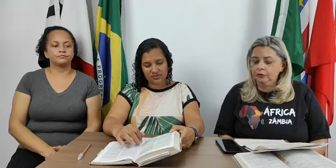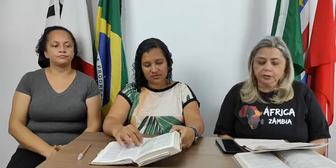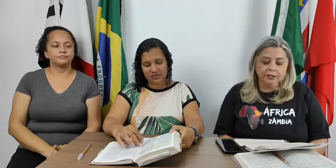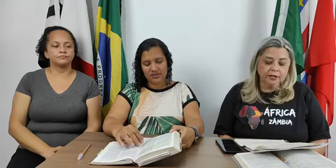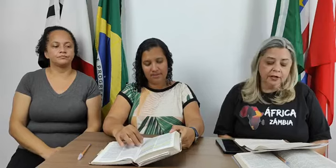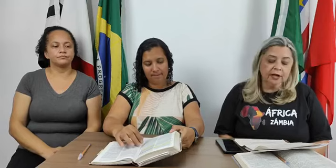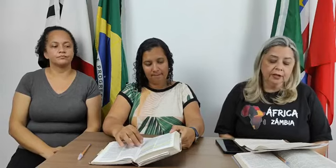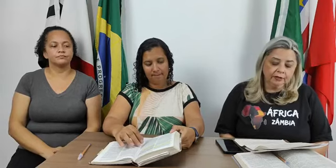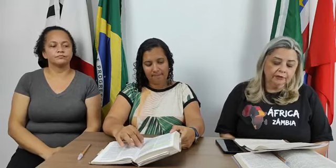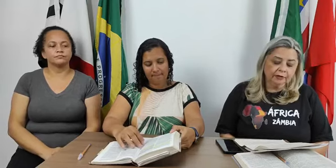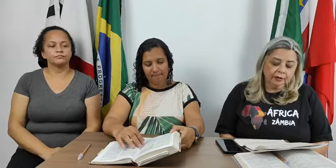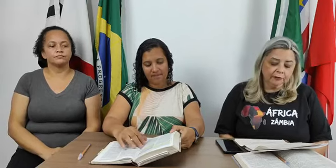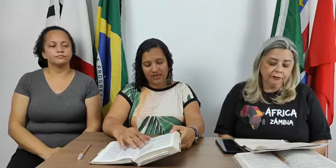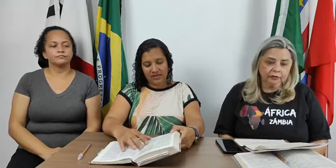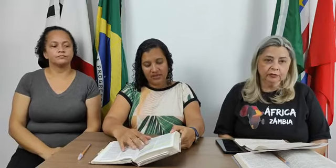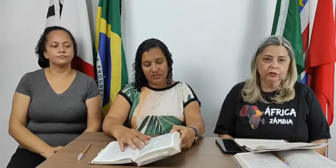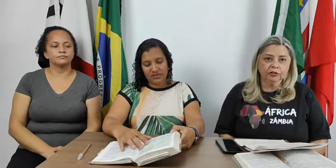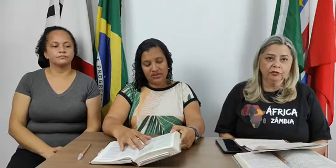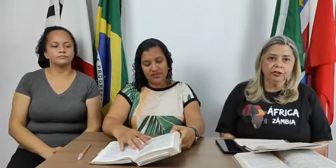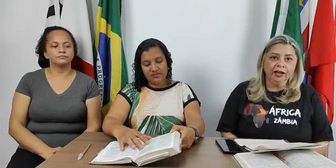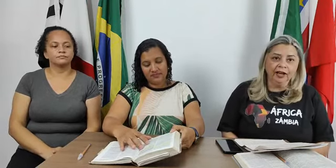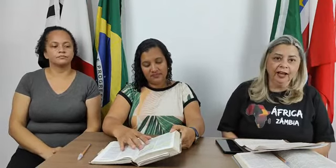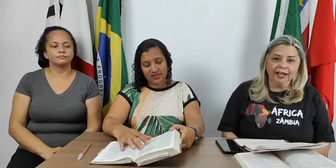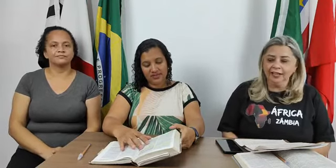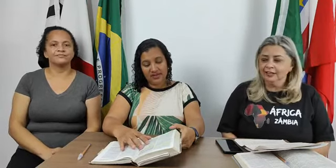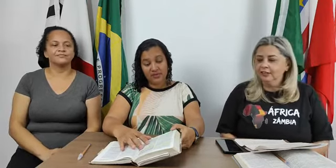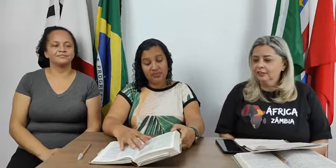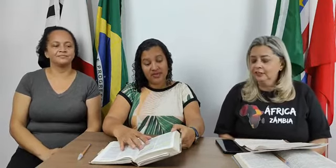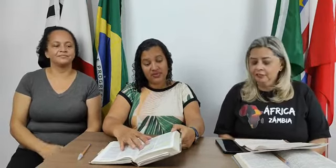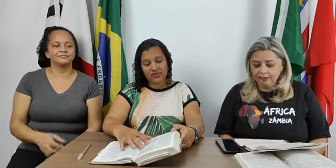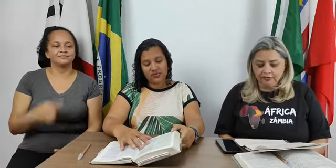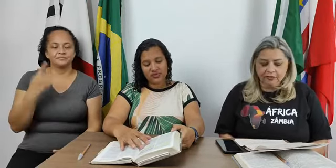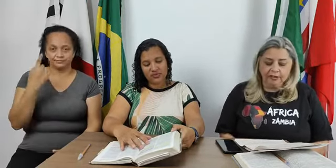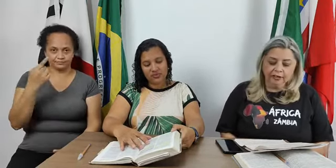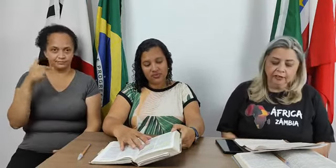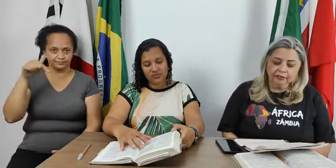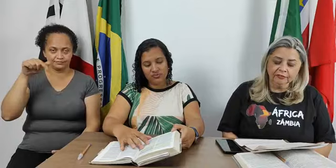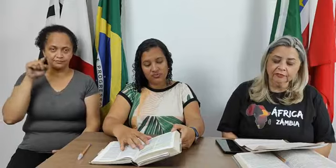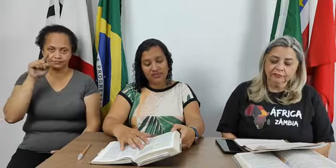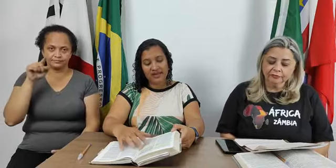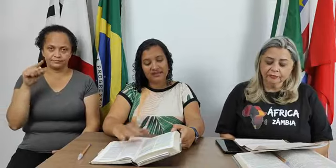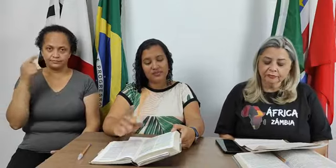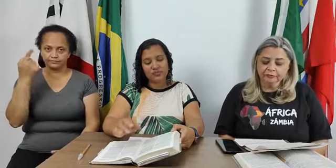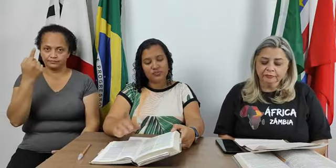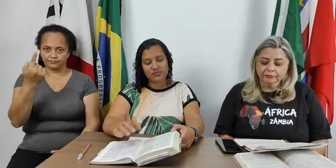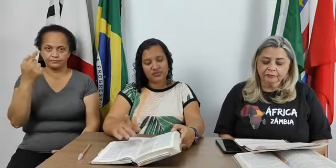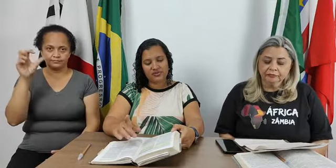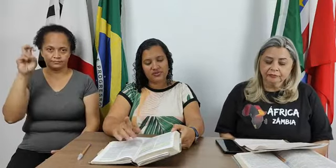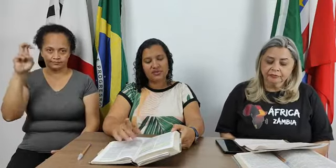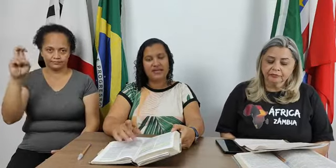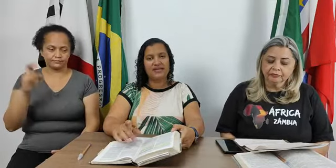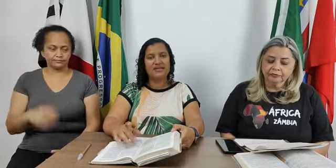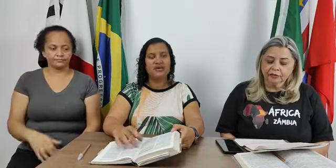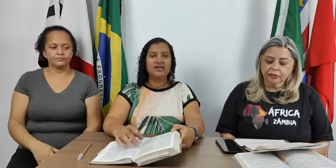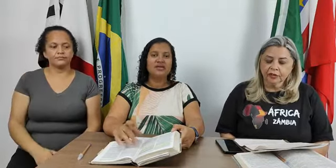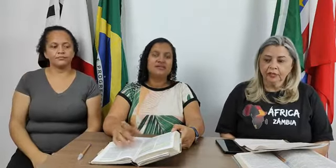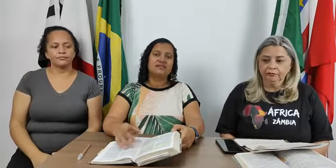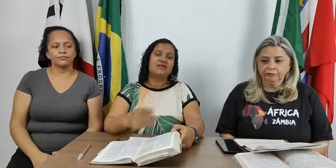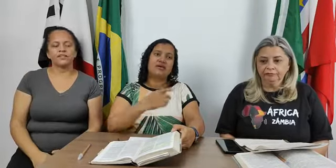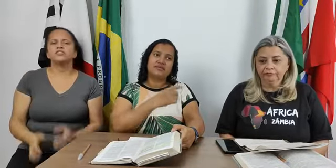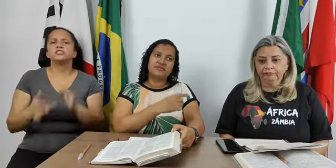14. 14? Então vamos lá. O 15. Não peço que os tires do mundo, mas que os proteja do